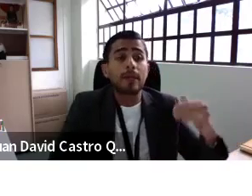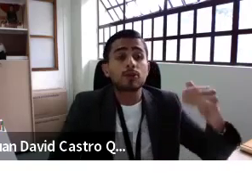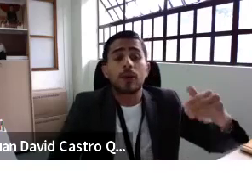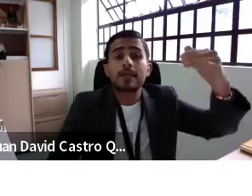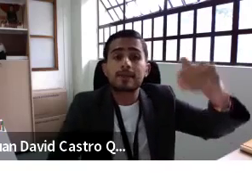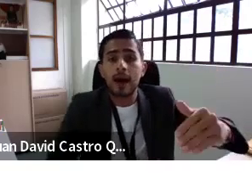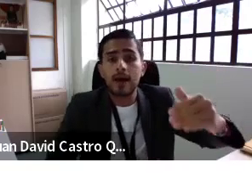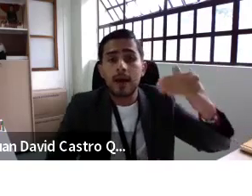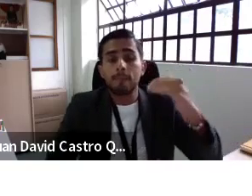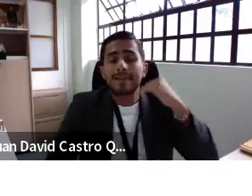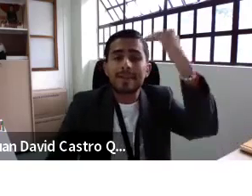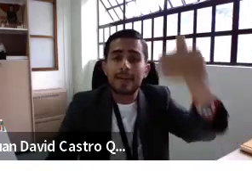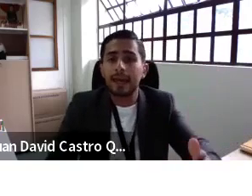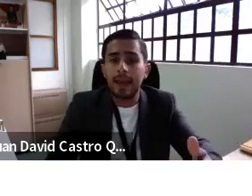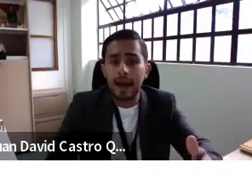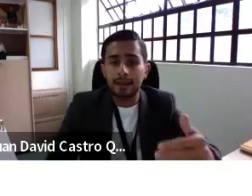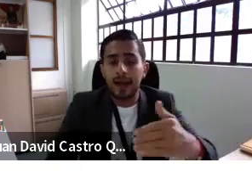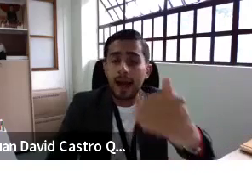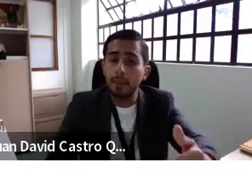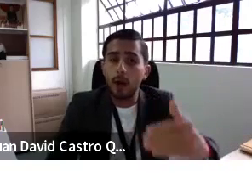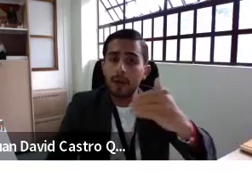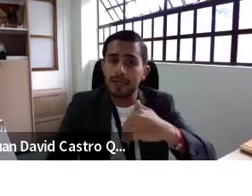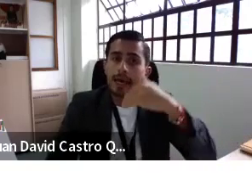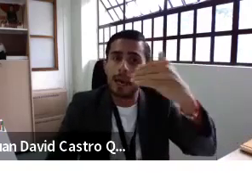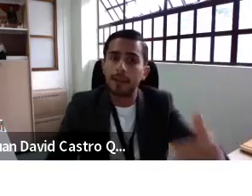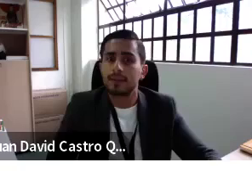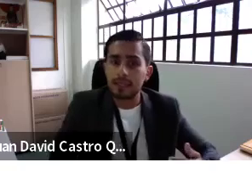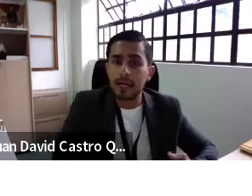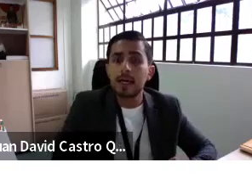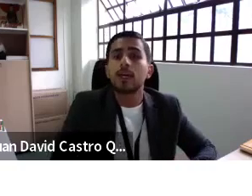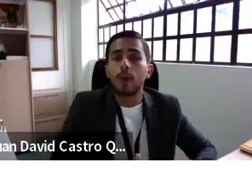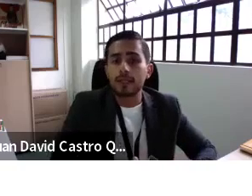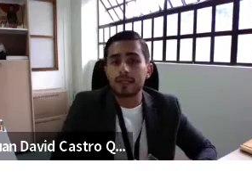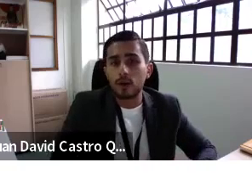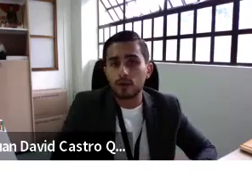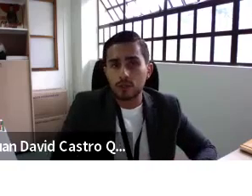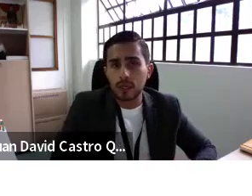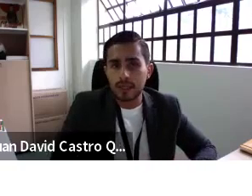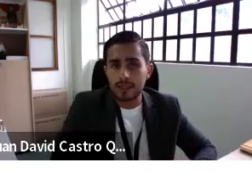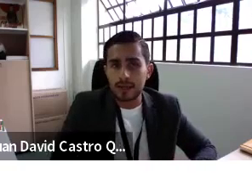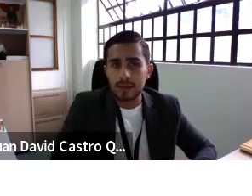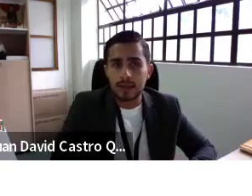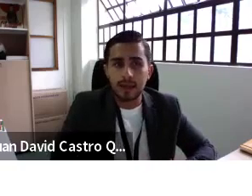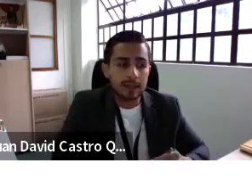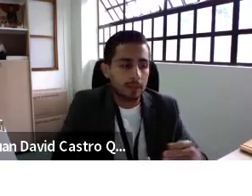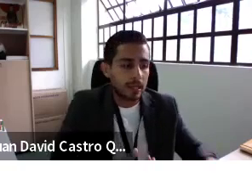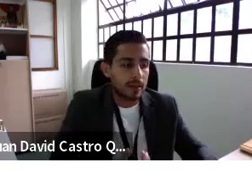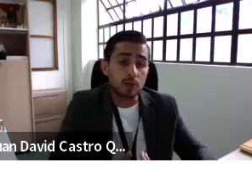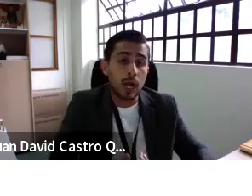persona que está más allá de la cámara o más allá de la pantalla y cuál es ese contexto y esas necesidades que tiene y también esa persona